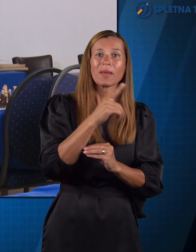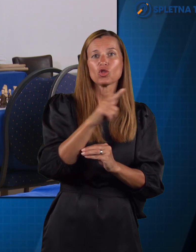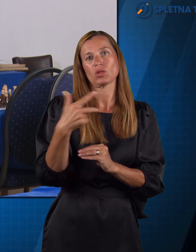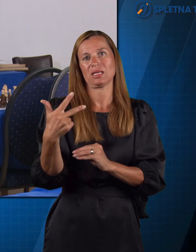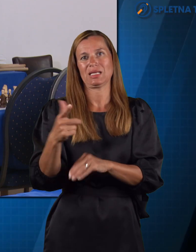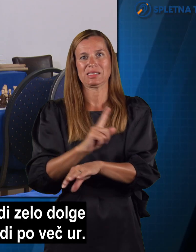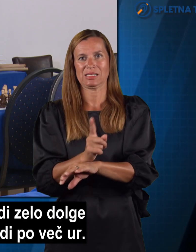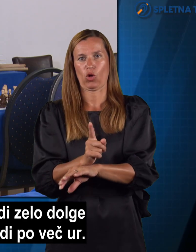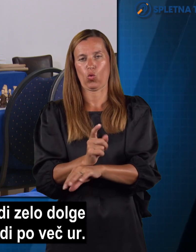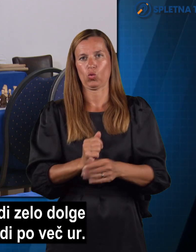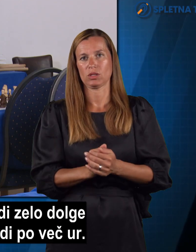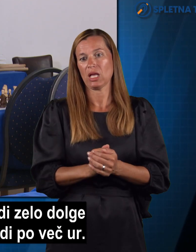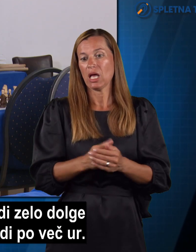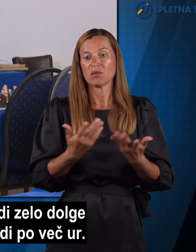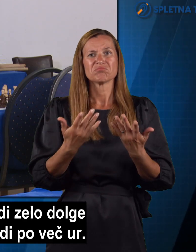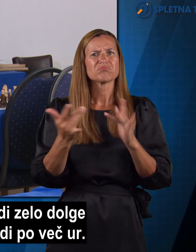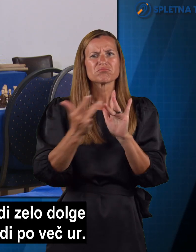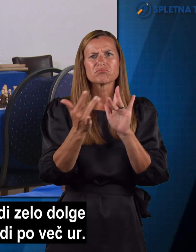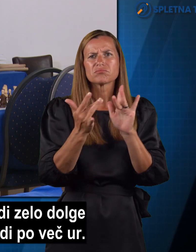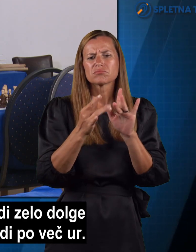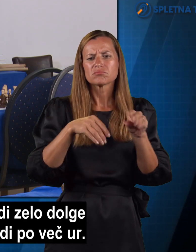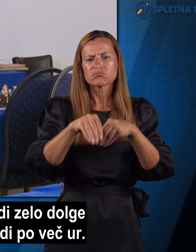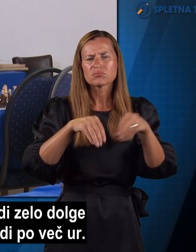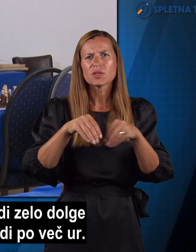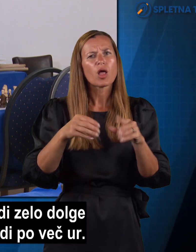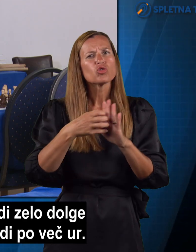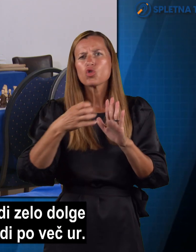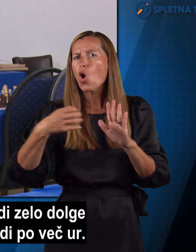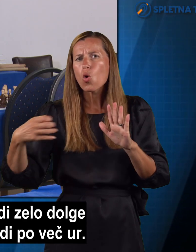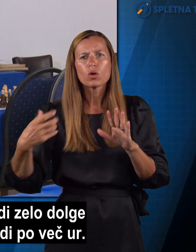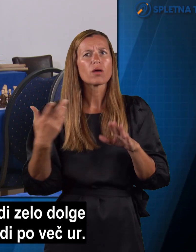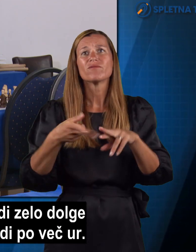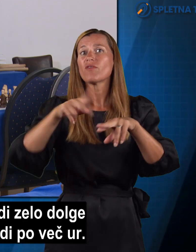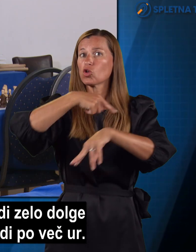sekund. Partije so lahko tudi zelo dolge, včasih trajajo tudi po več ur.